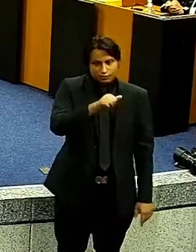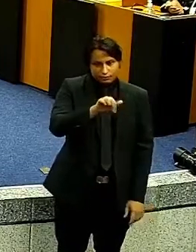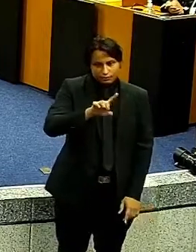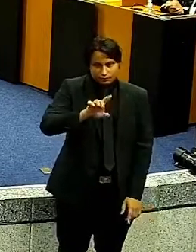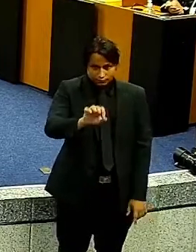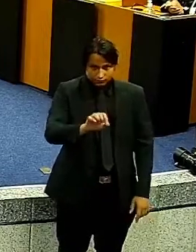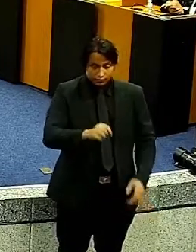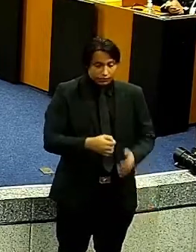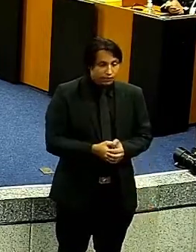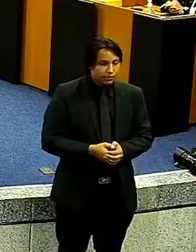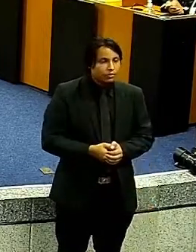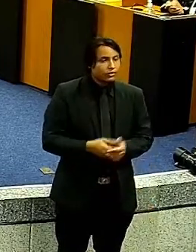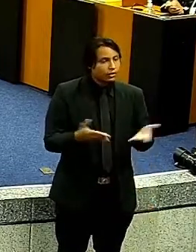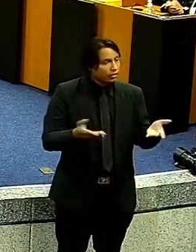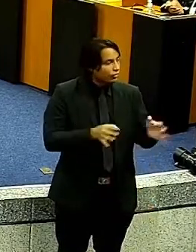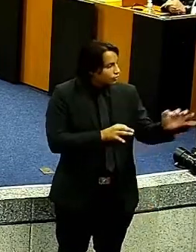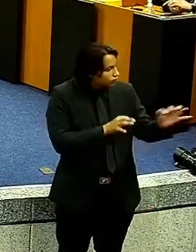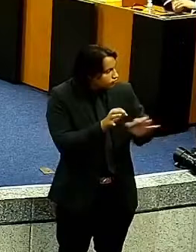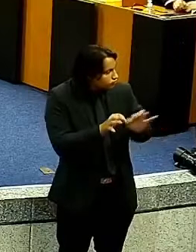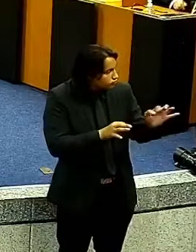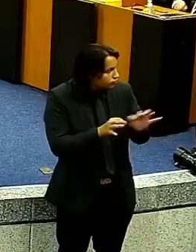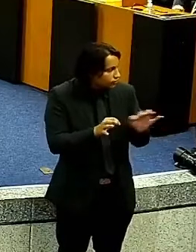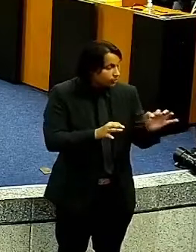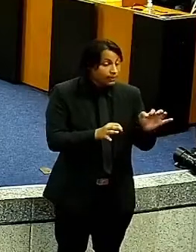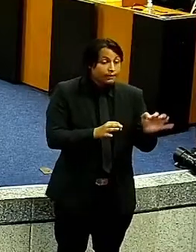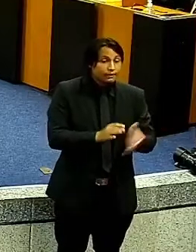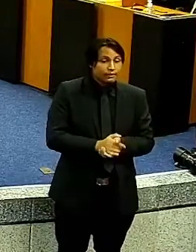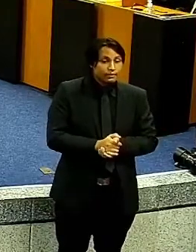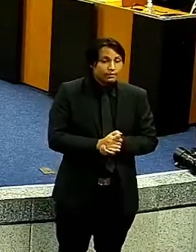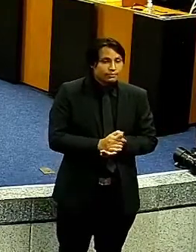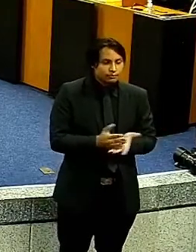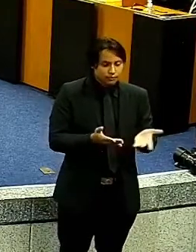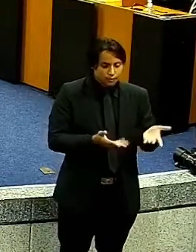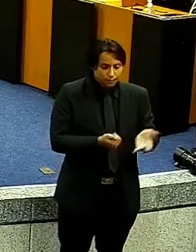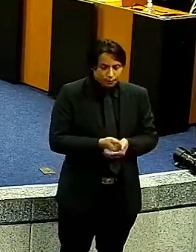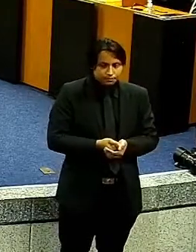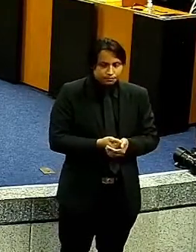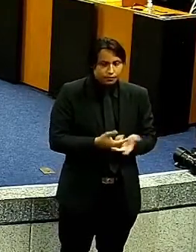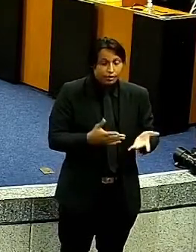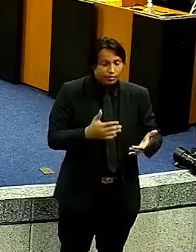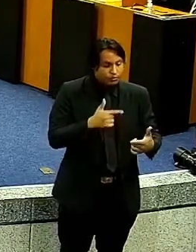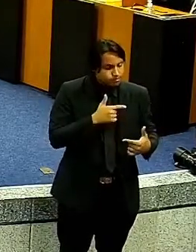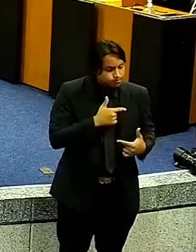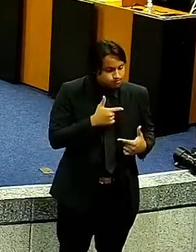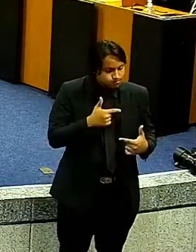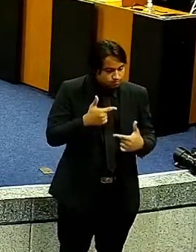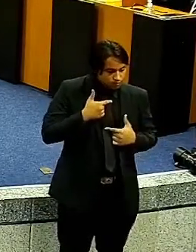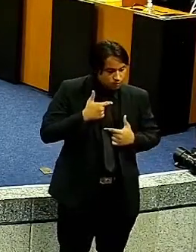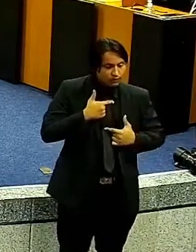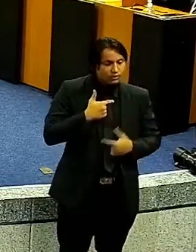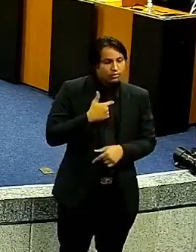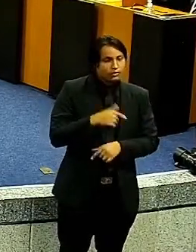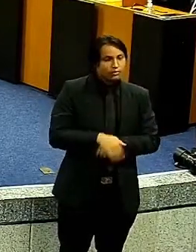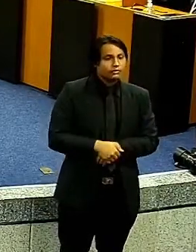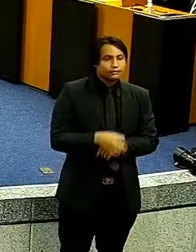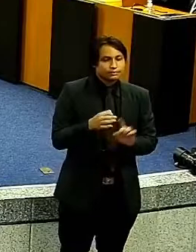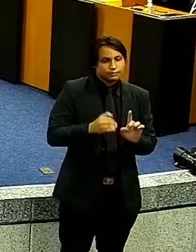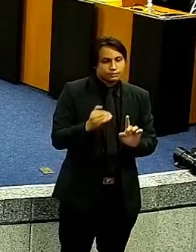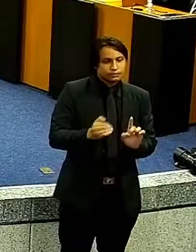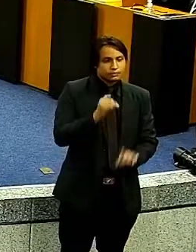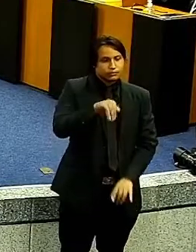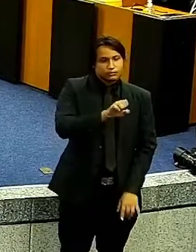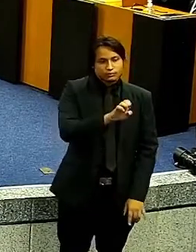corte conduzirá a posse do Desembargador José Gonçalo de Souza Filho como presidente desta